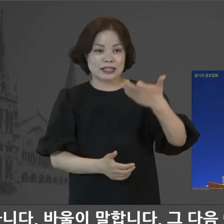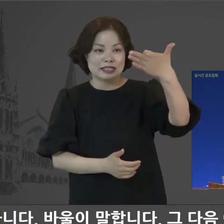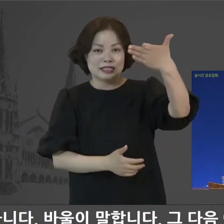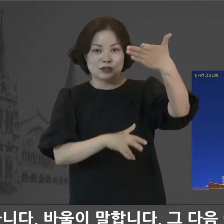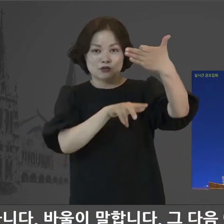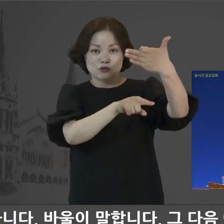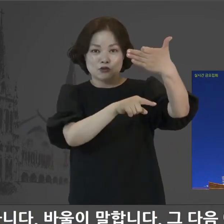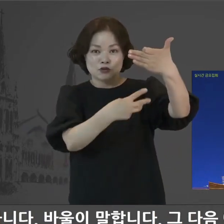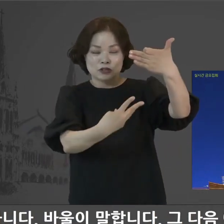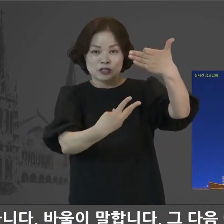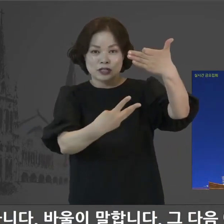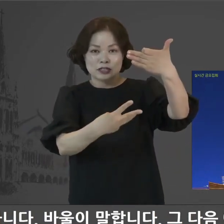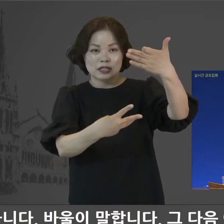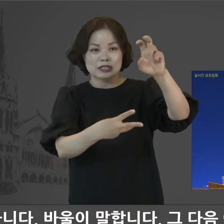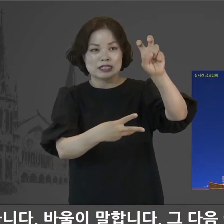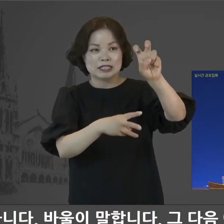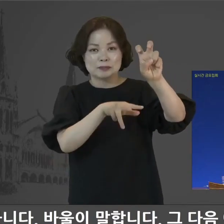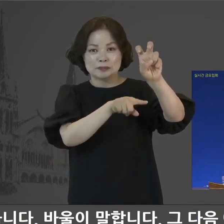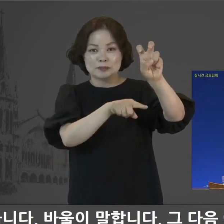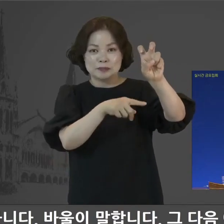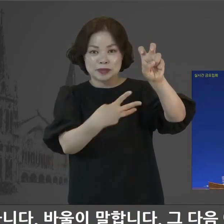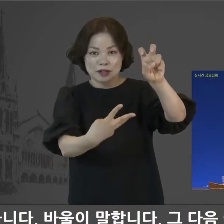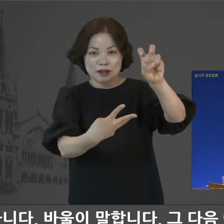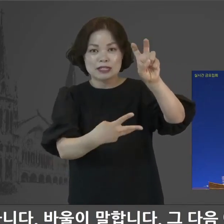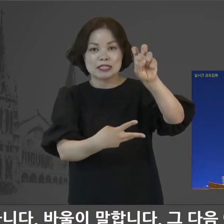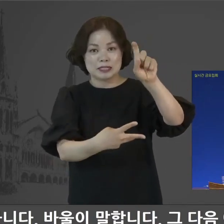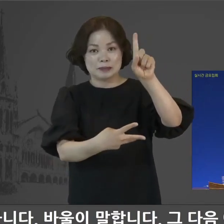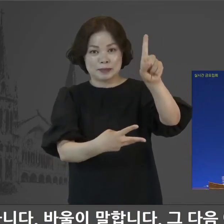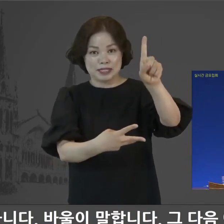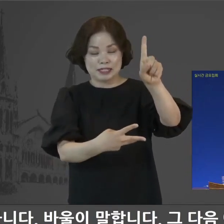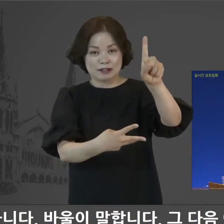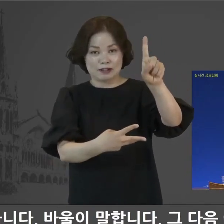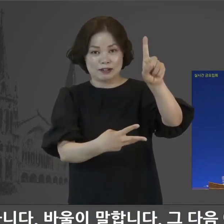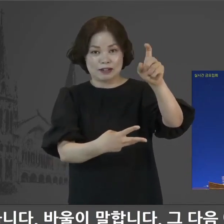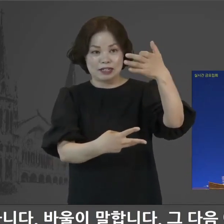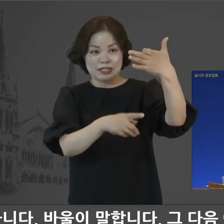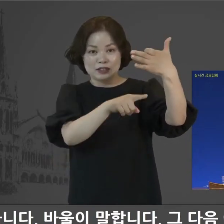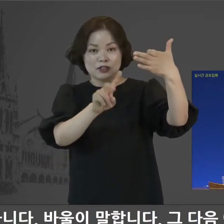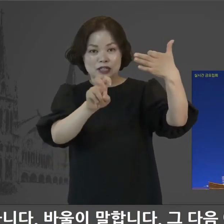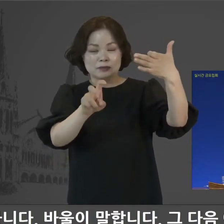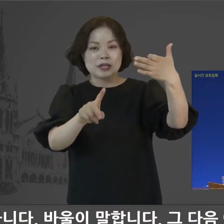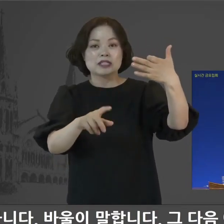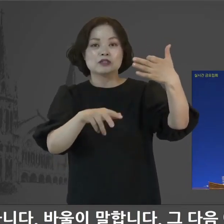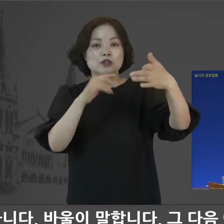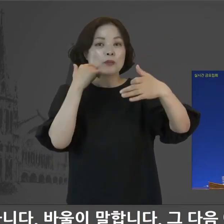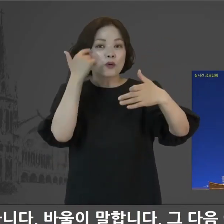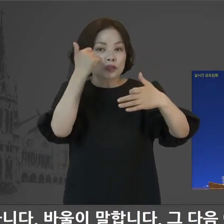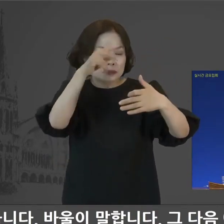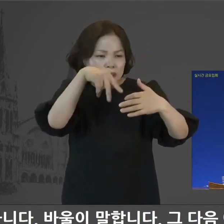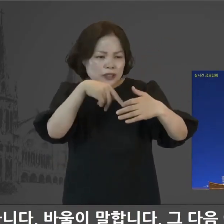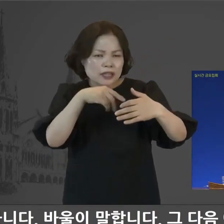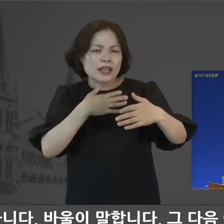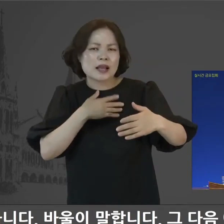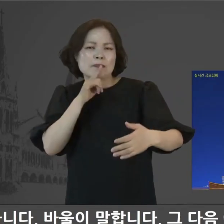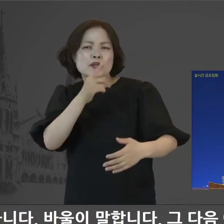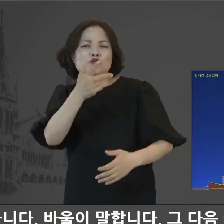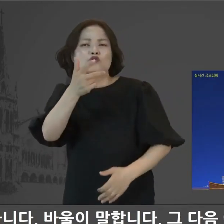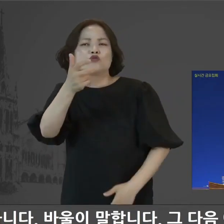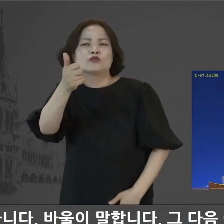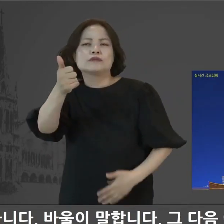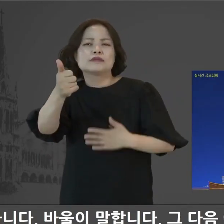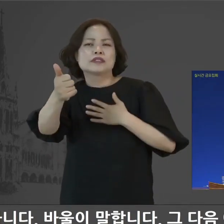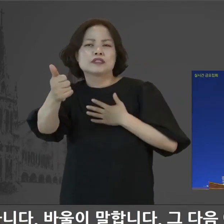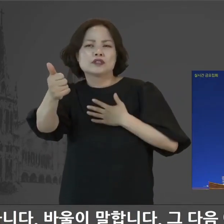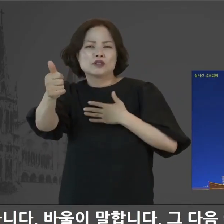19절, 20절, 21절, 이제 제가 19절 읽겠습니다. 내가 말하기를 주님,